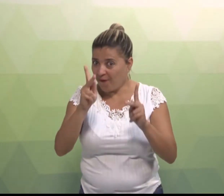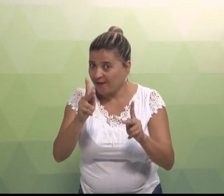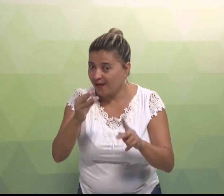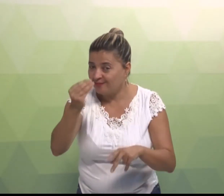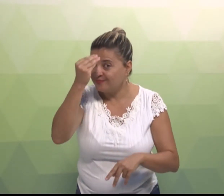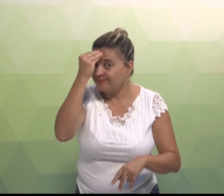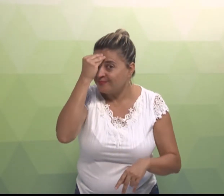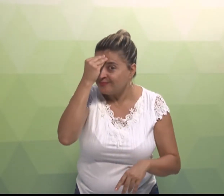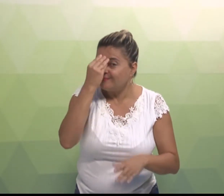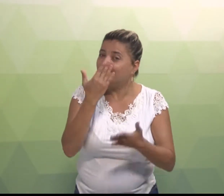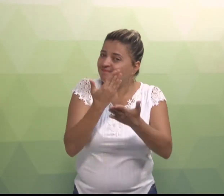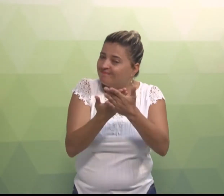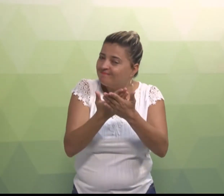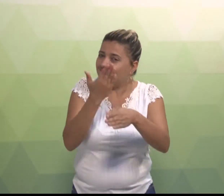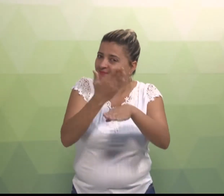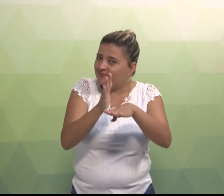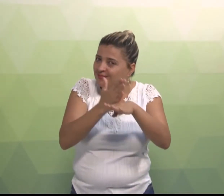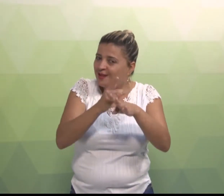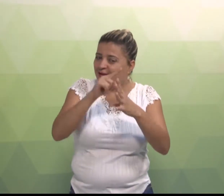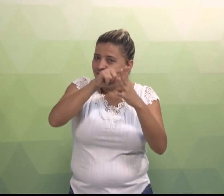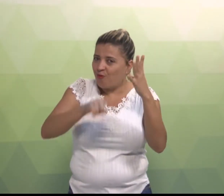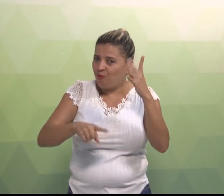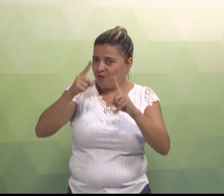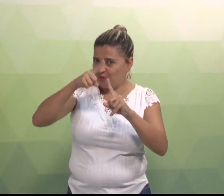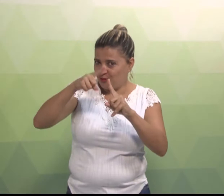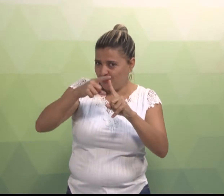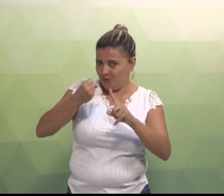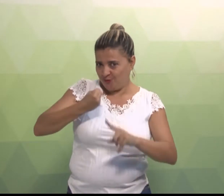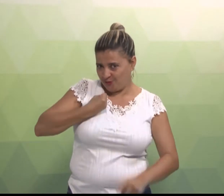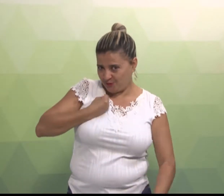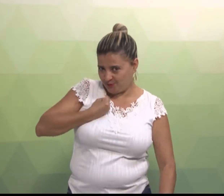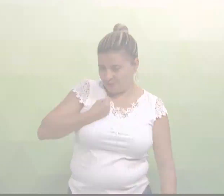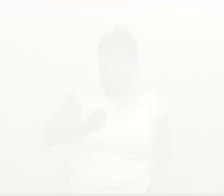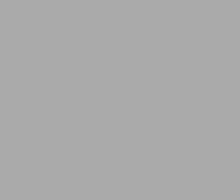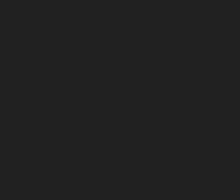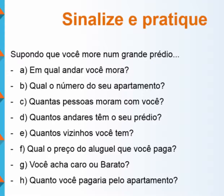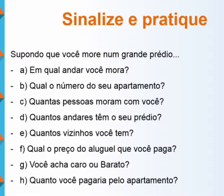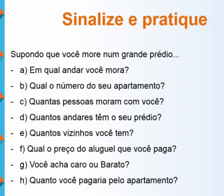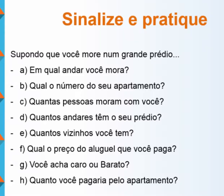Entenderam? Ficou claro? Então, estudem bastante, pratiquem.